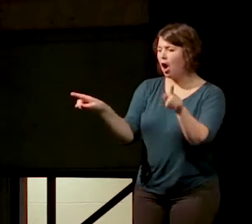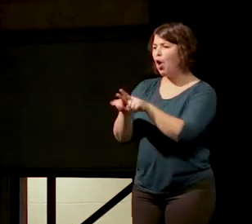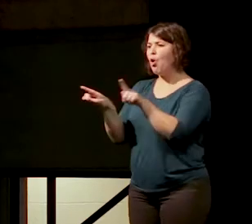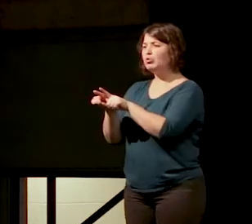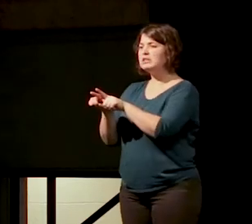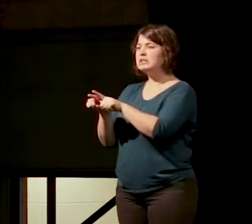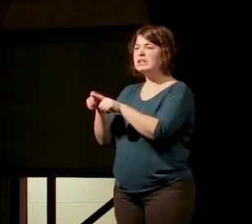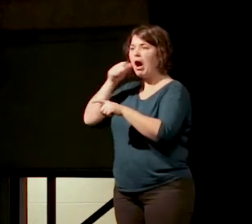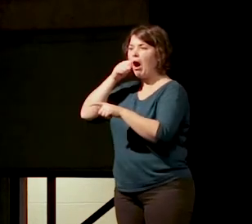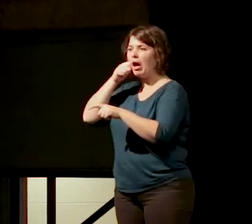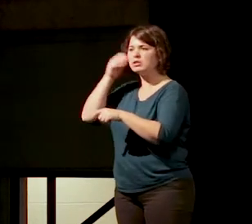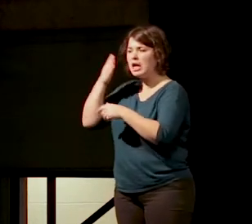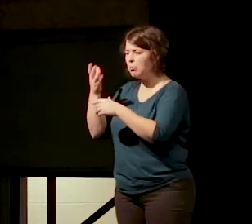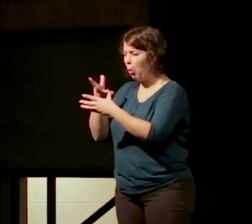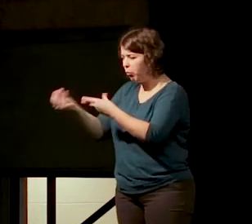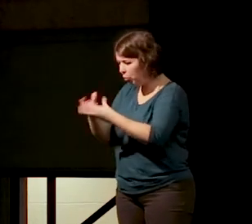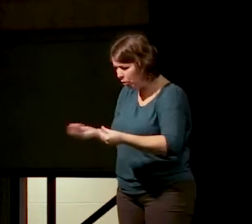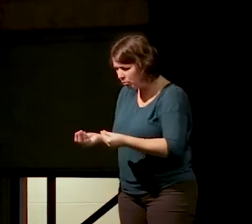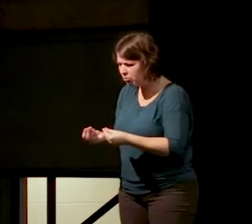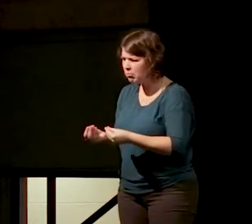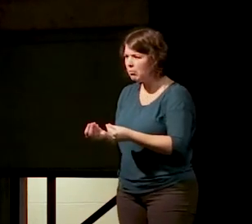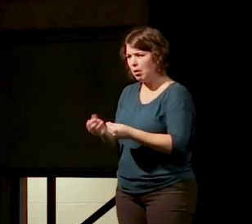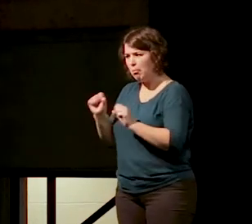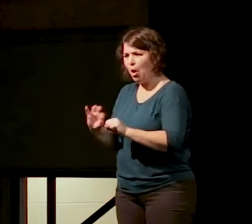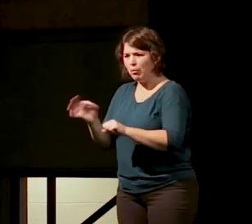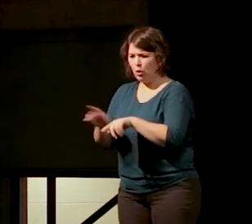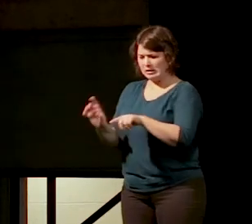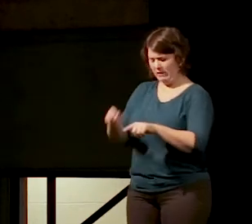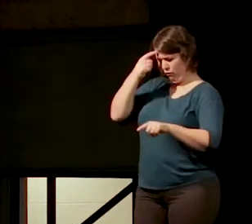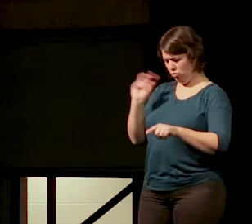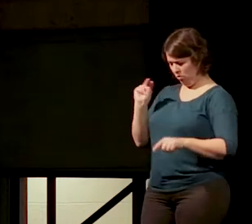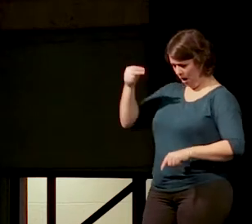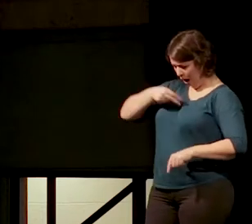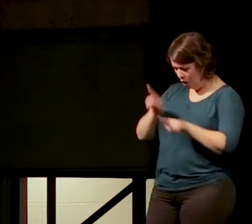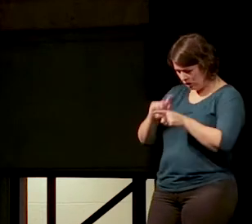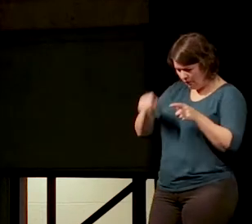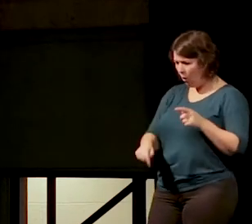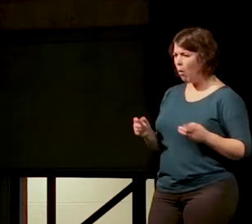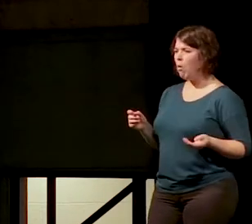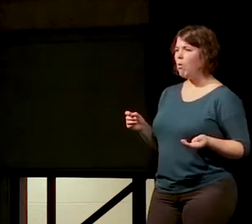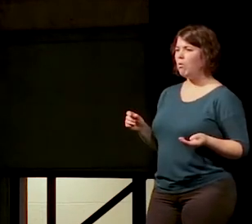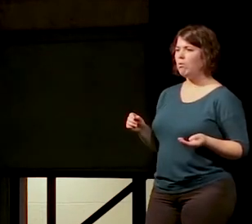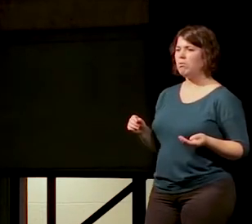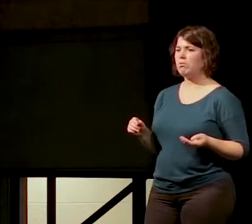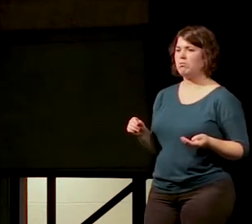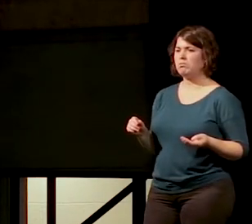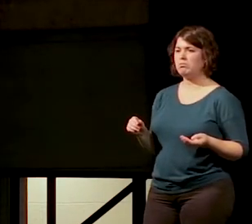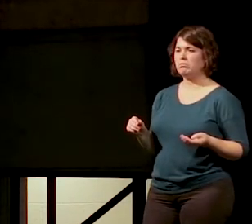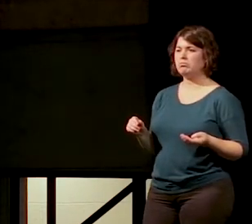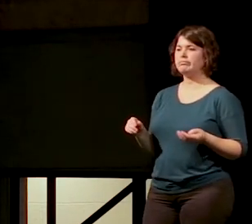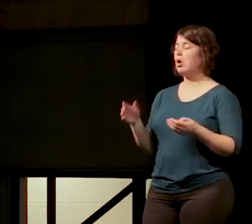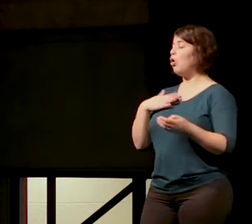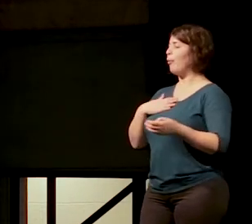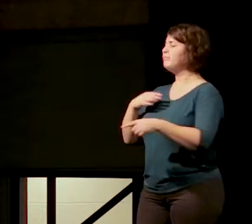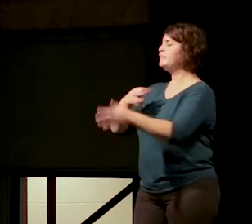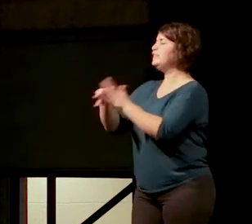massive d'espèces et d'un autre côté ne pas s'interroger et se remettre nous-mêmes totalement en question. Le faites ce que je dis,